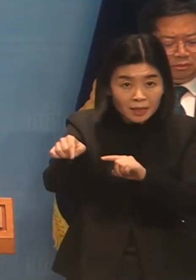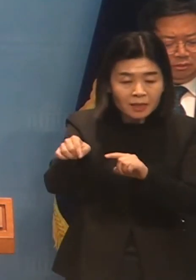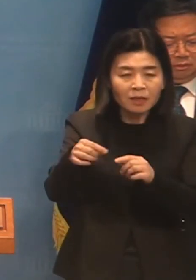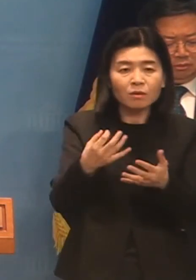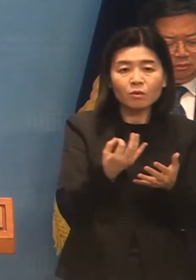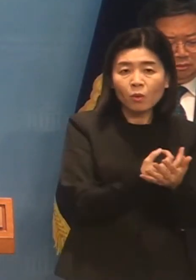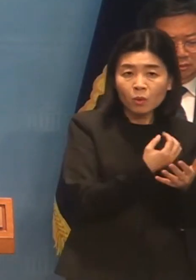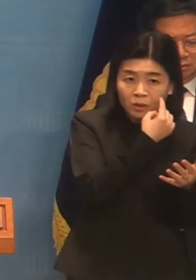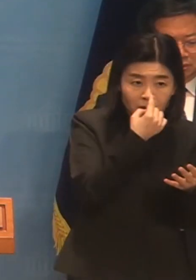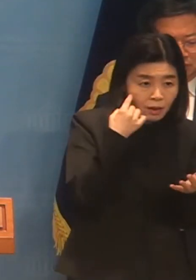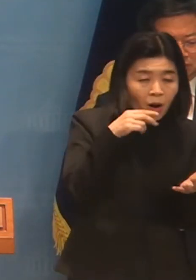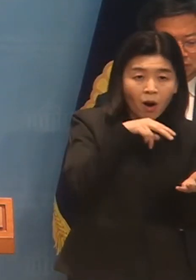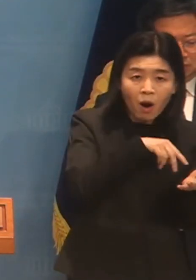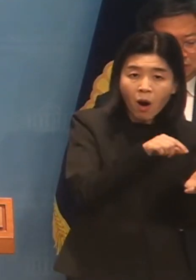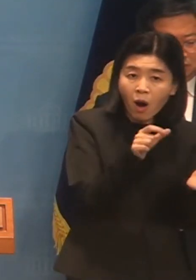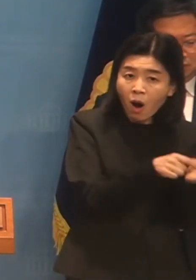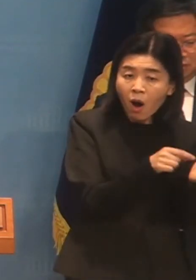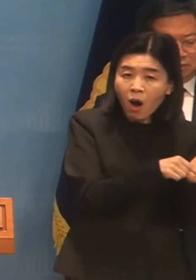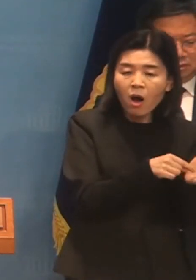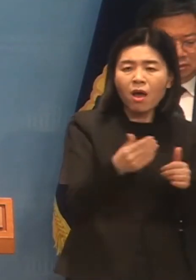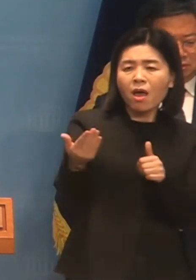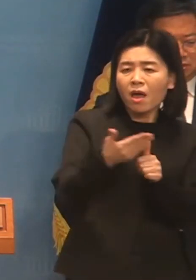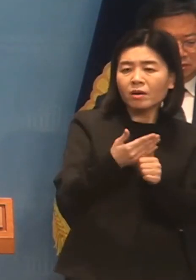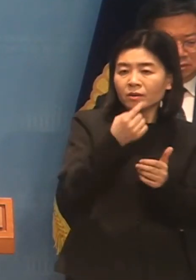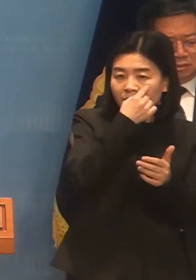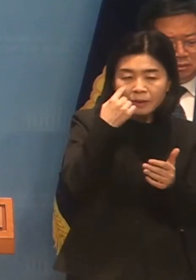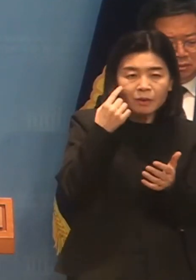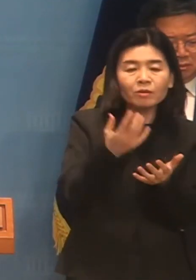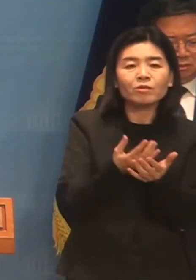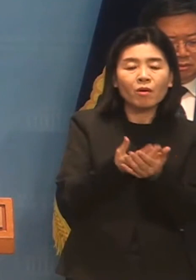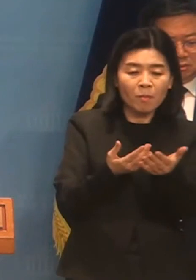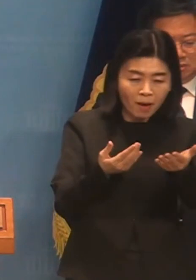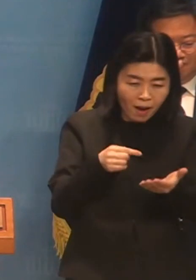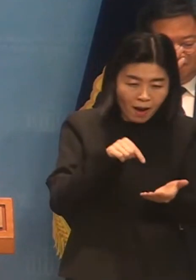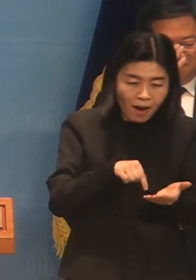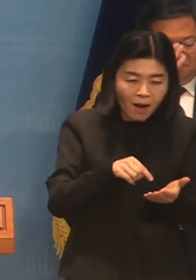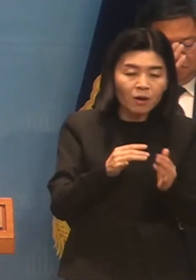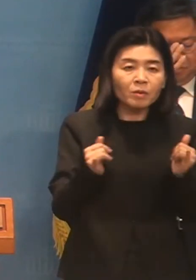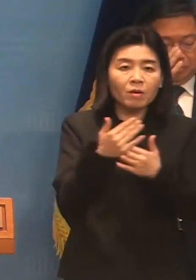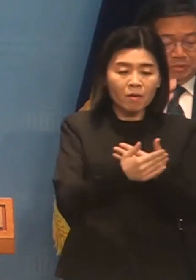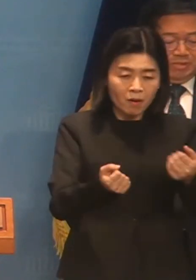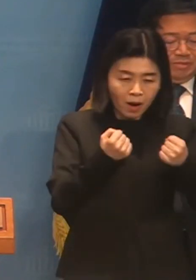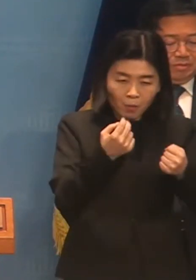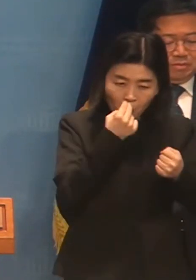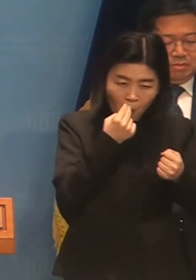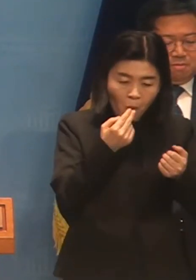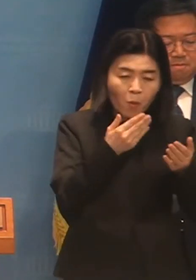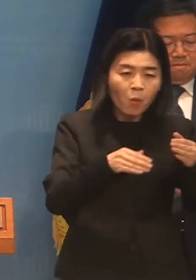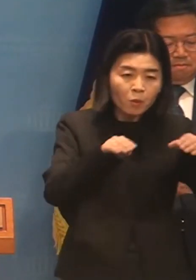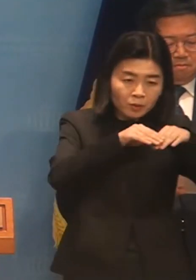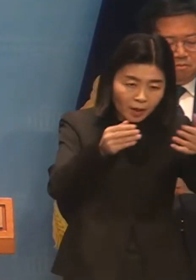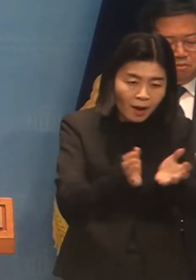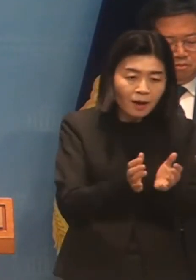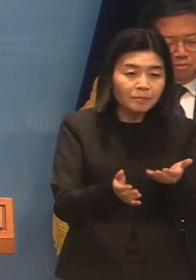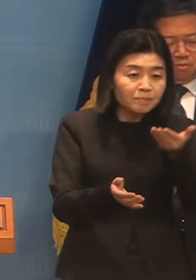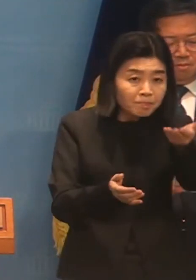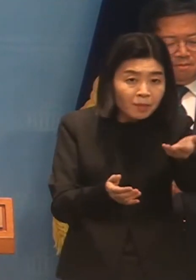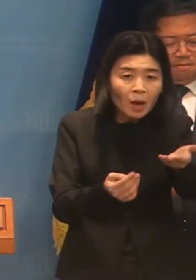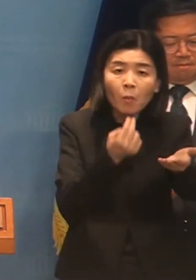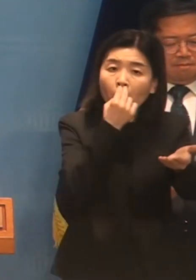매겨진다. 이때 해촉 증명서를 발급받아 국민건강보험공단에 제출해야 보험료